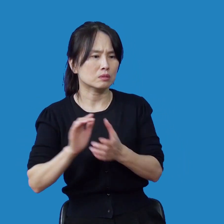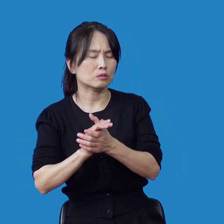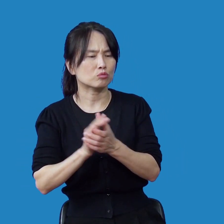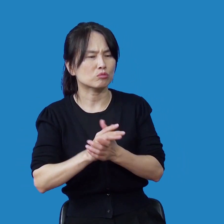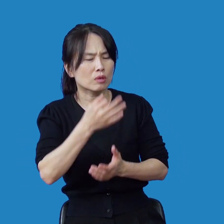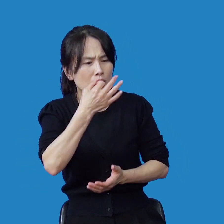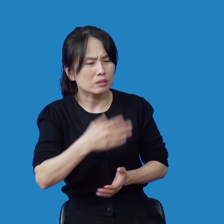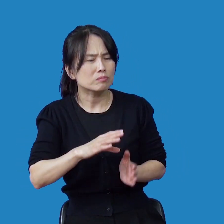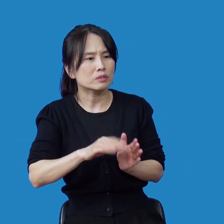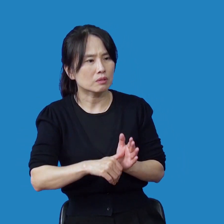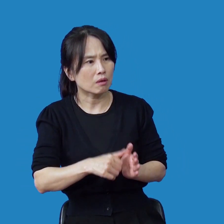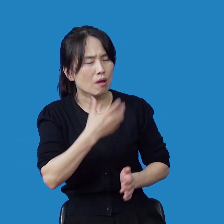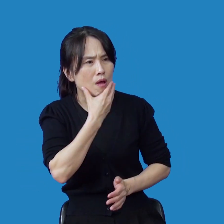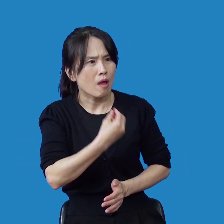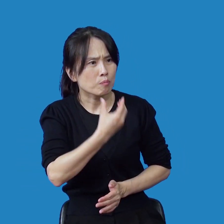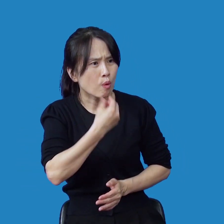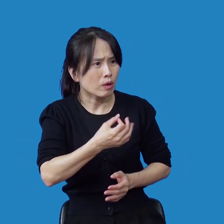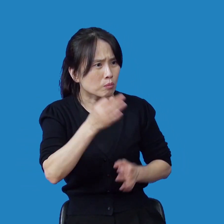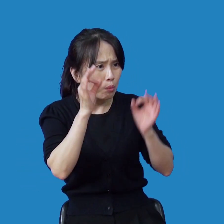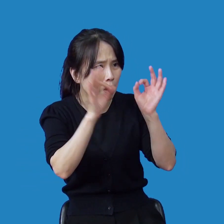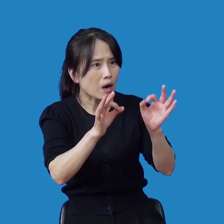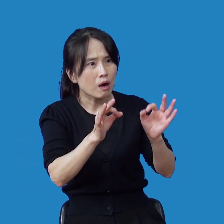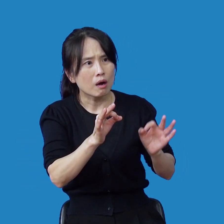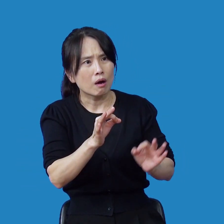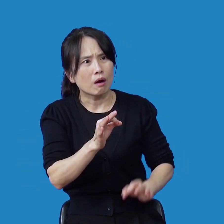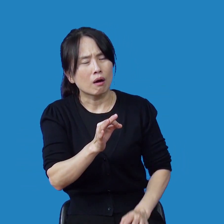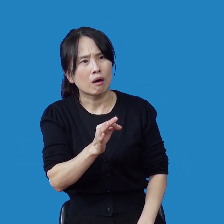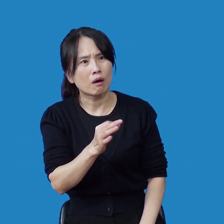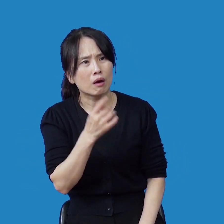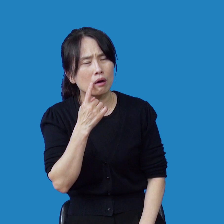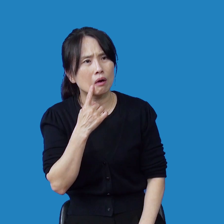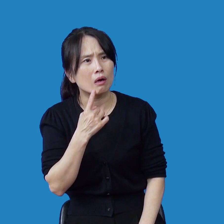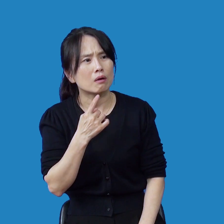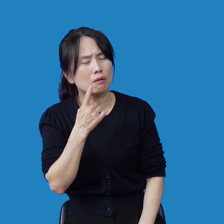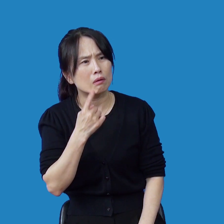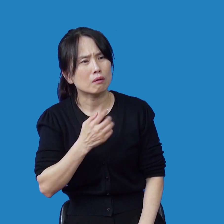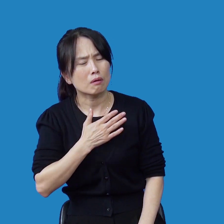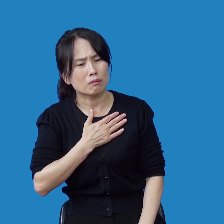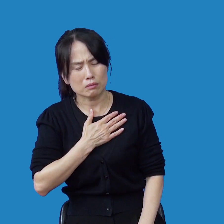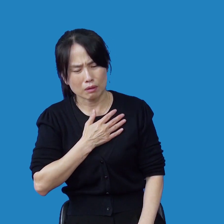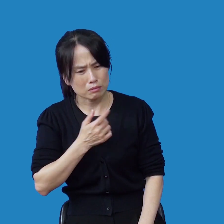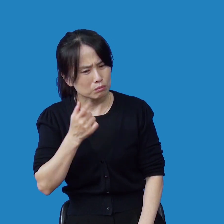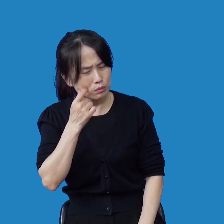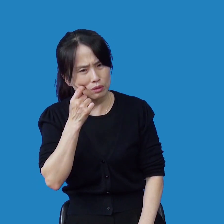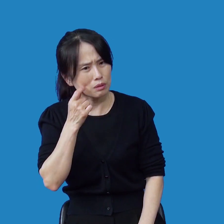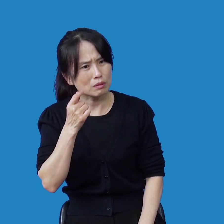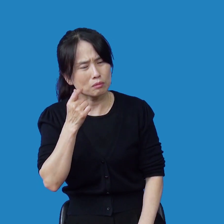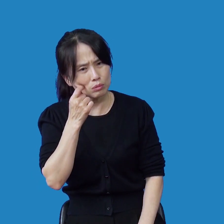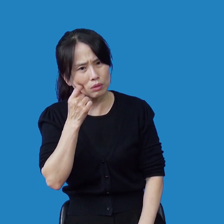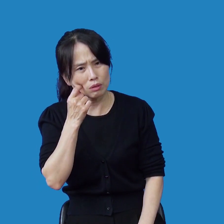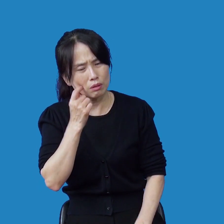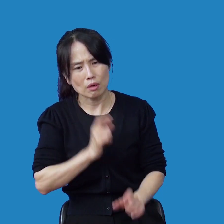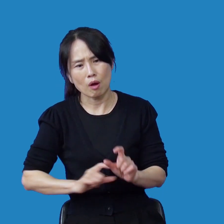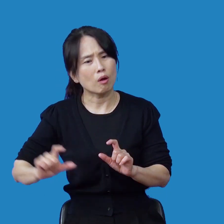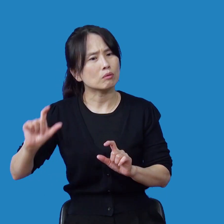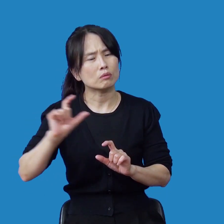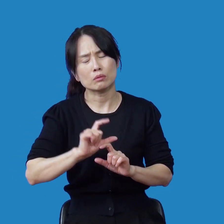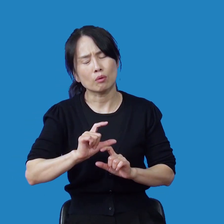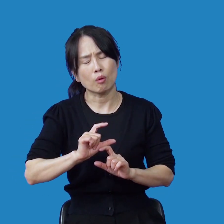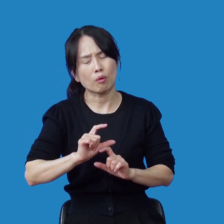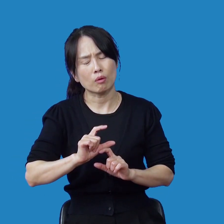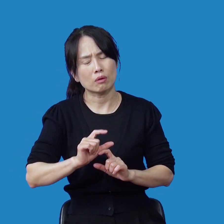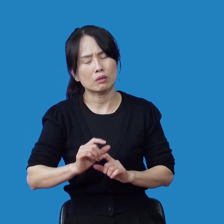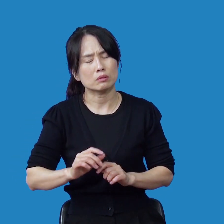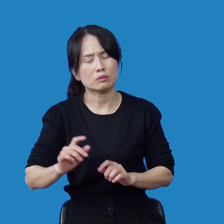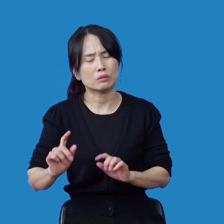그 힘들어하는 사람의 자리까지 내려가지 않고 자기 있는 자리까지 올라와 보려고 하다가 그렇게